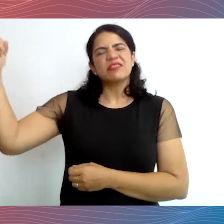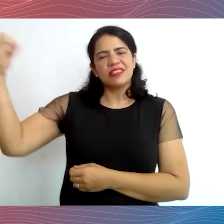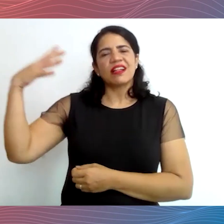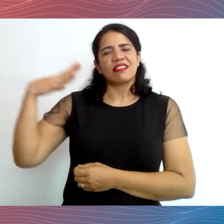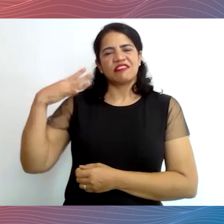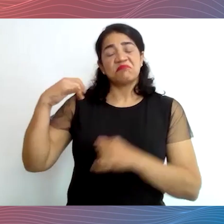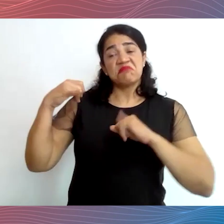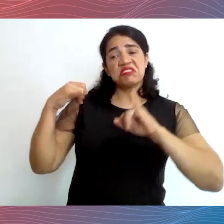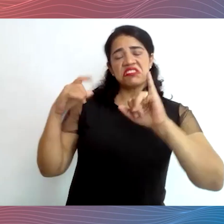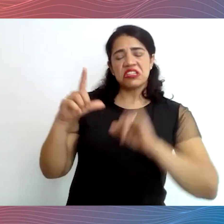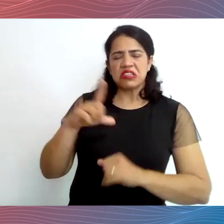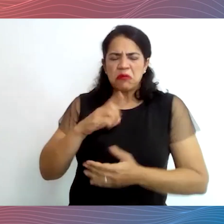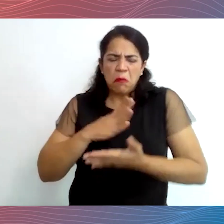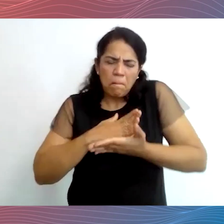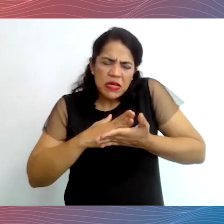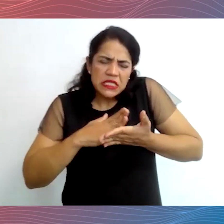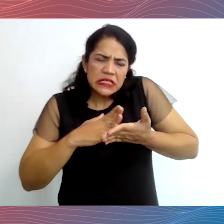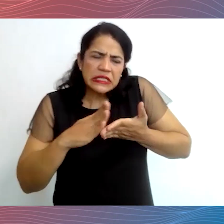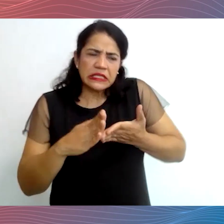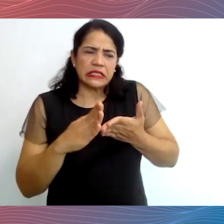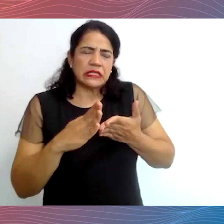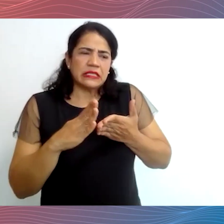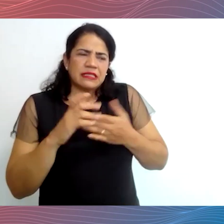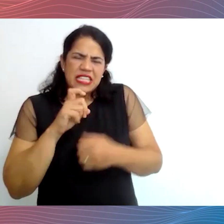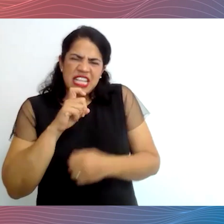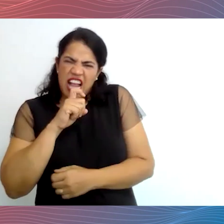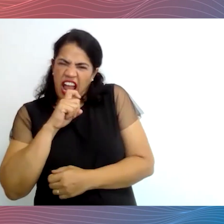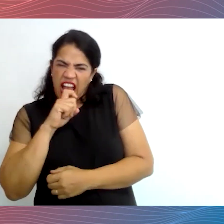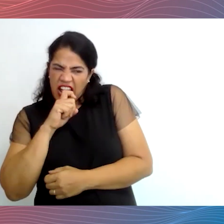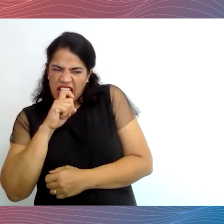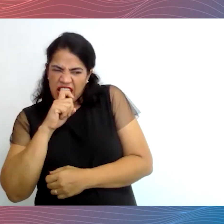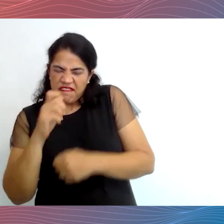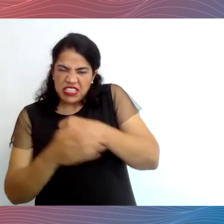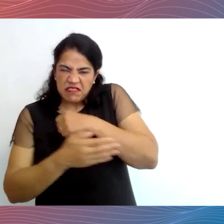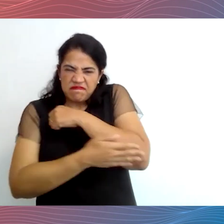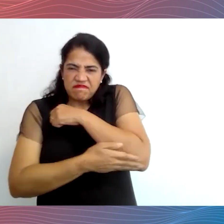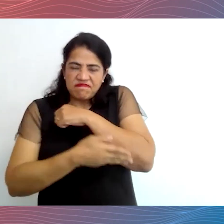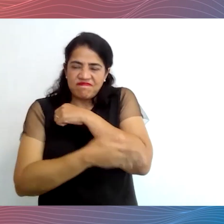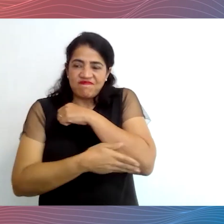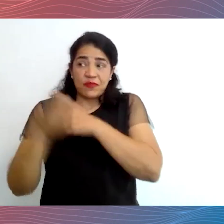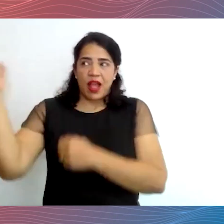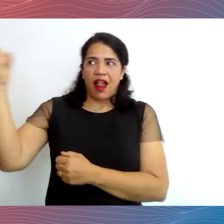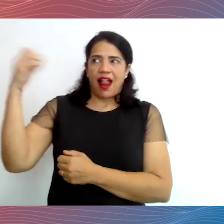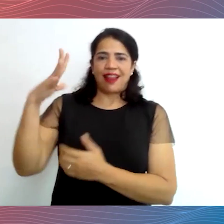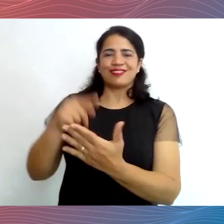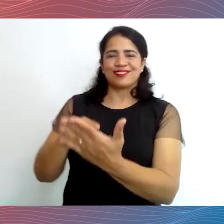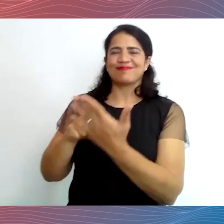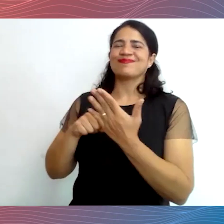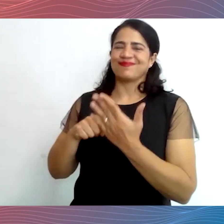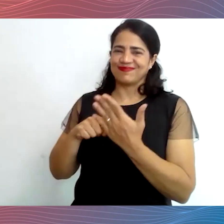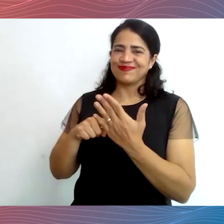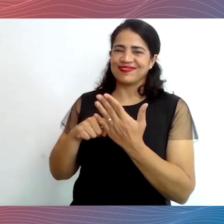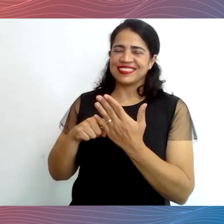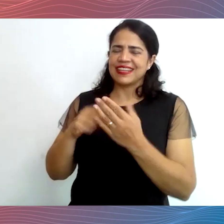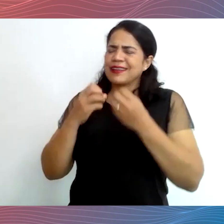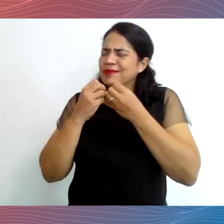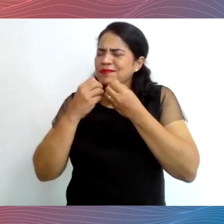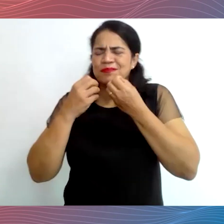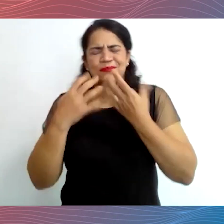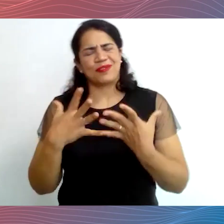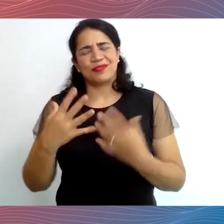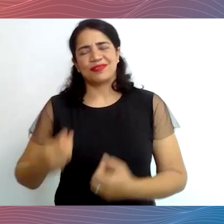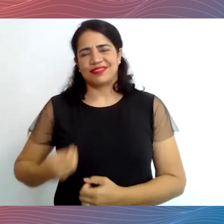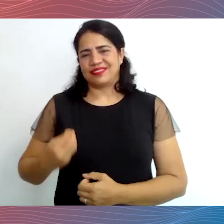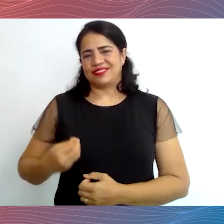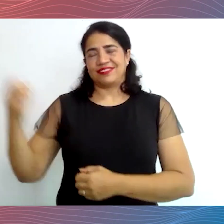revela. Você tem um ponto de discórdia com outro, a luz já te ilumina. Irmãos, como é bom andar na luz,